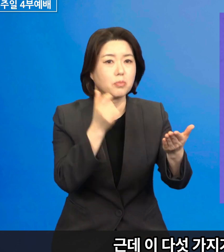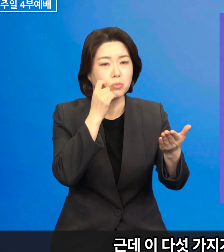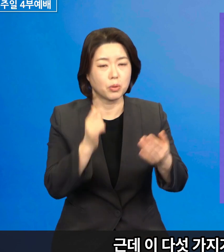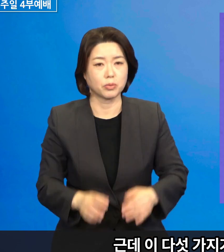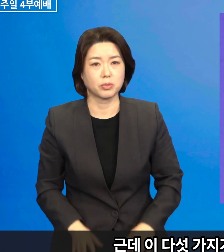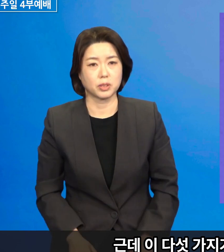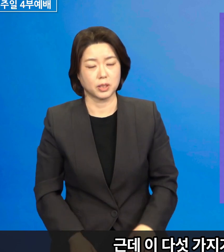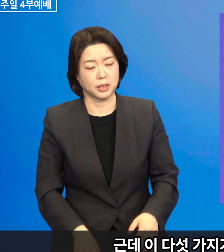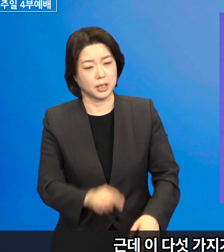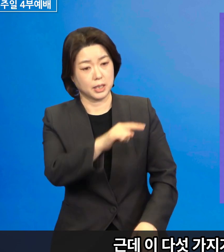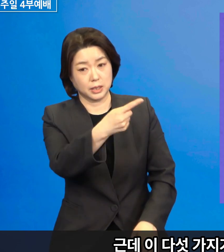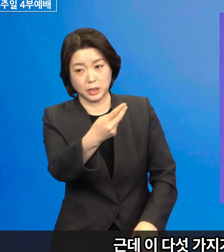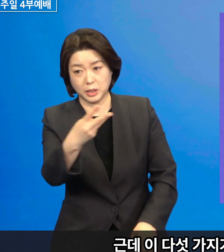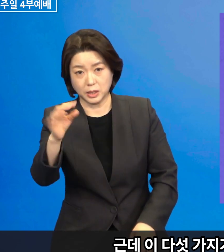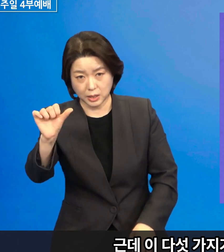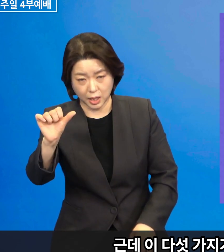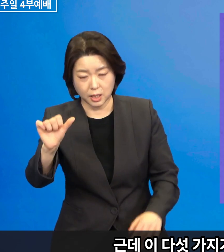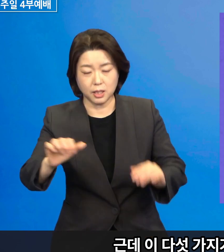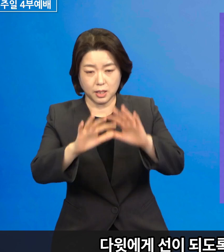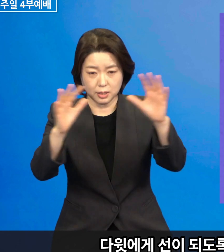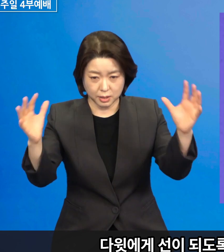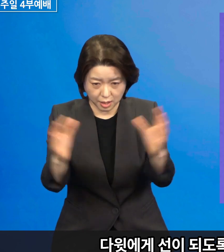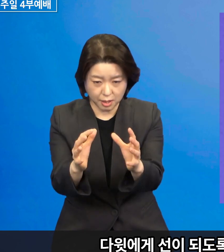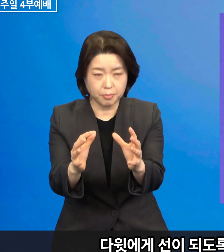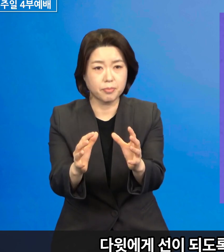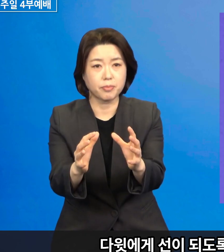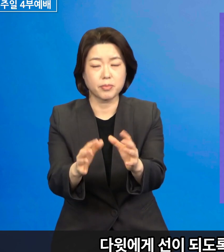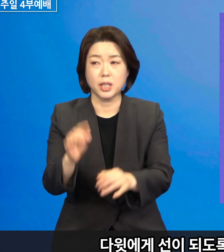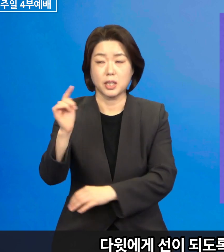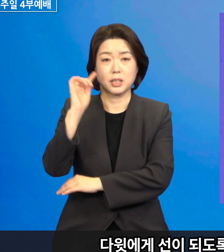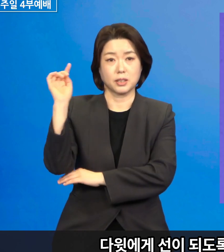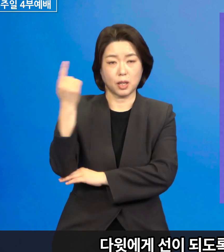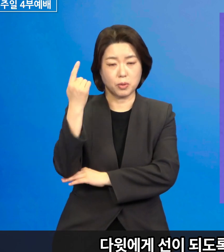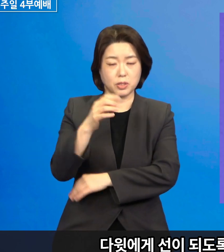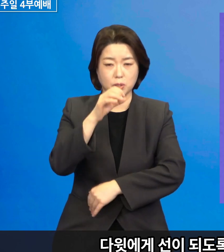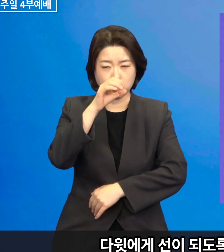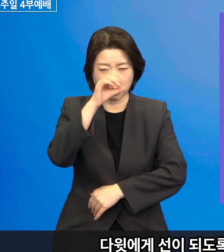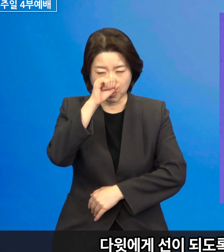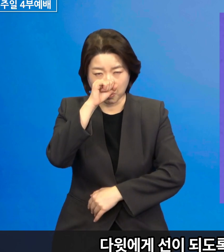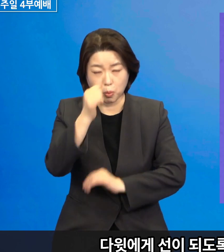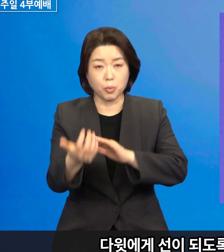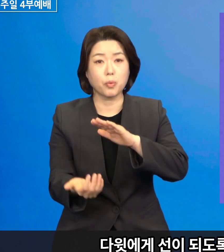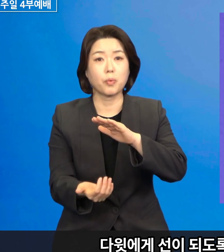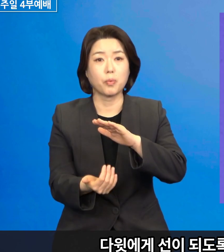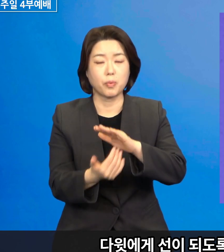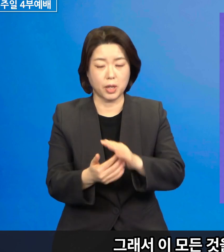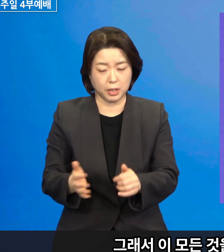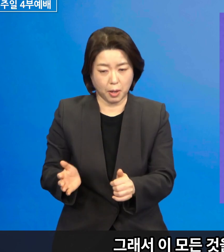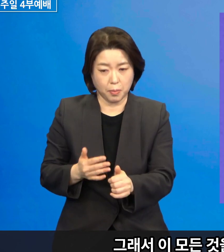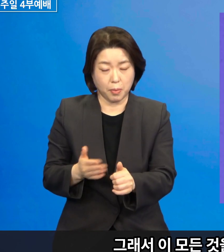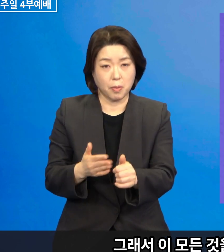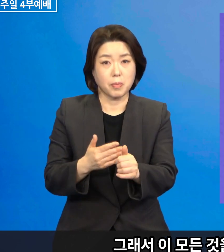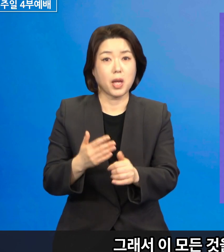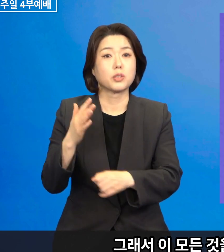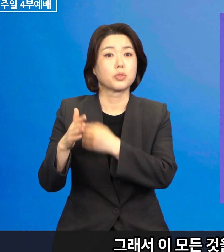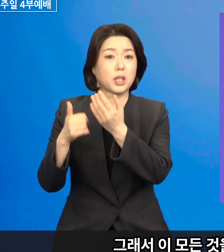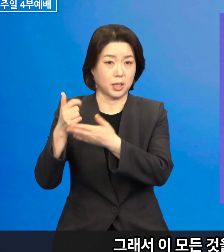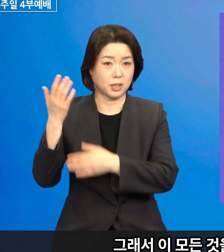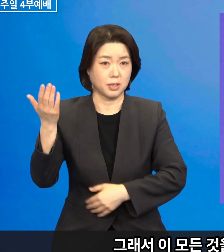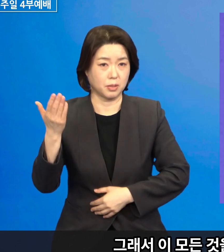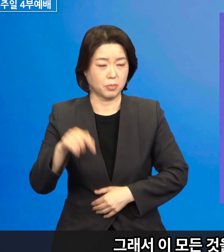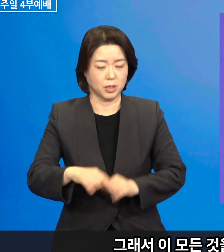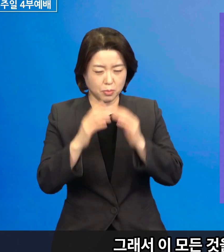5가지가 모든 것을 합력하여 다윗에게 선이 되도록 섭리를 해주신 거예요. 그래서 이 모든